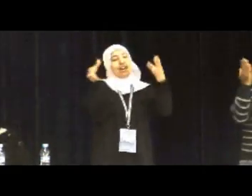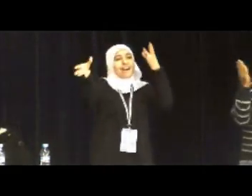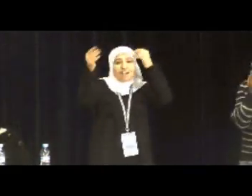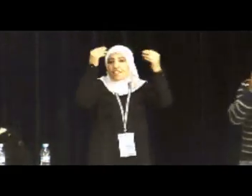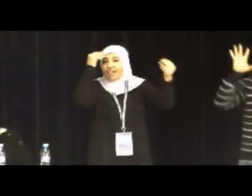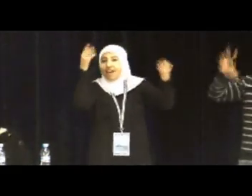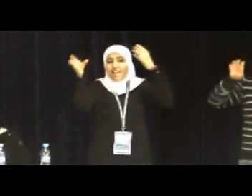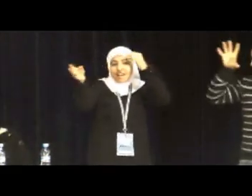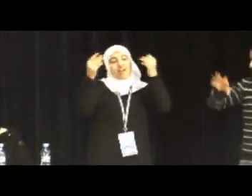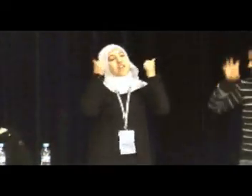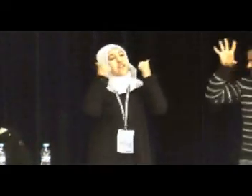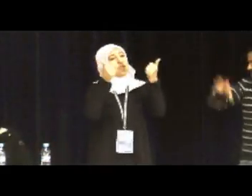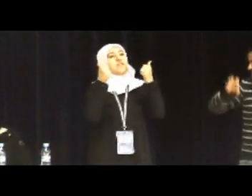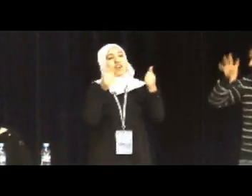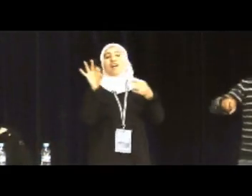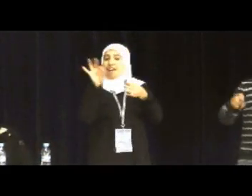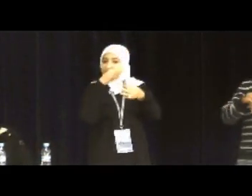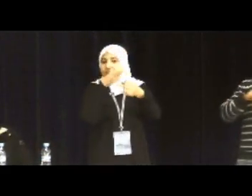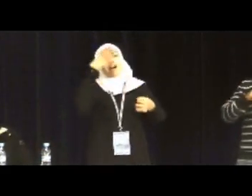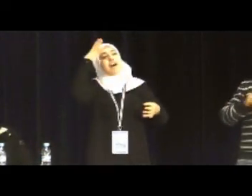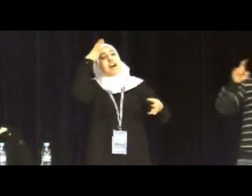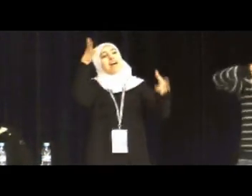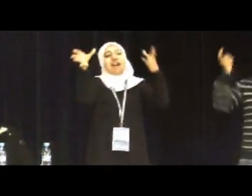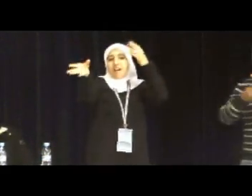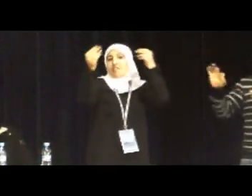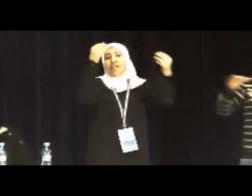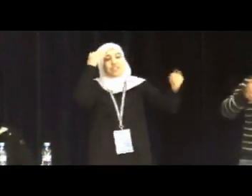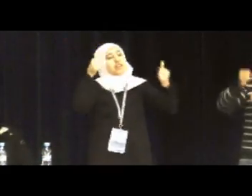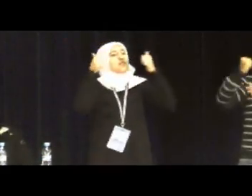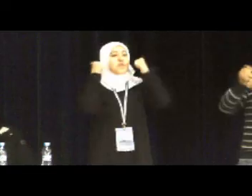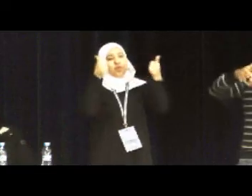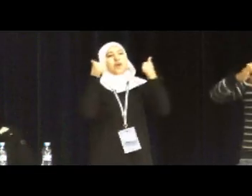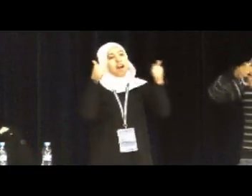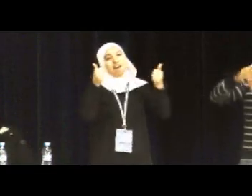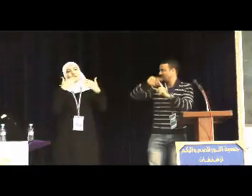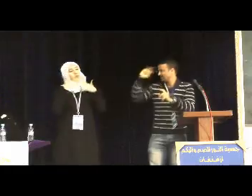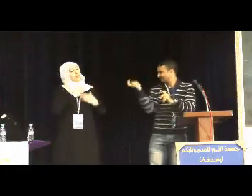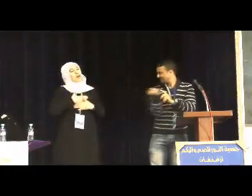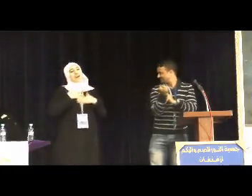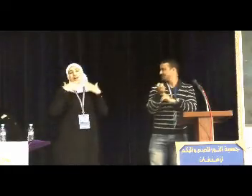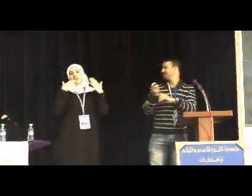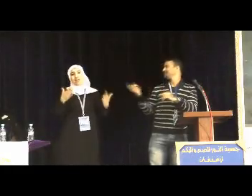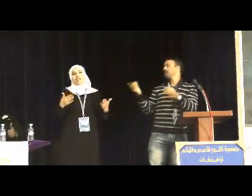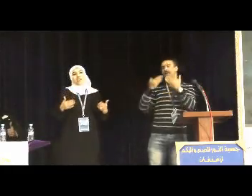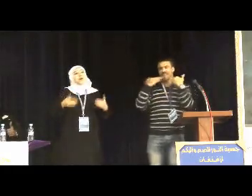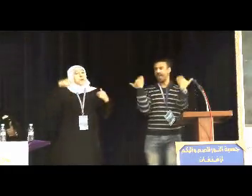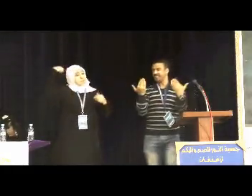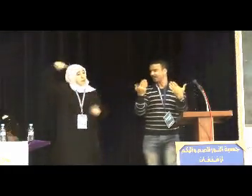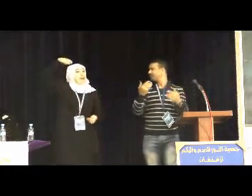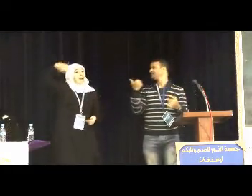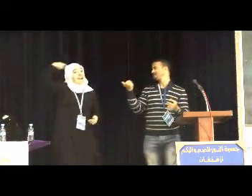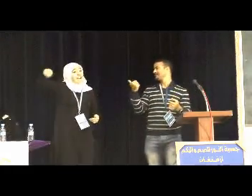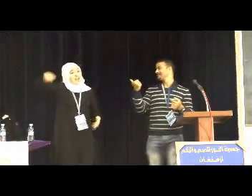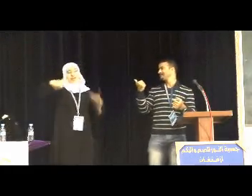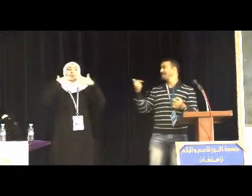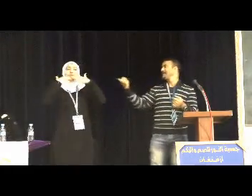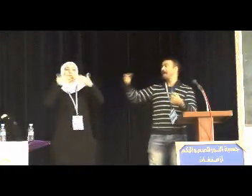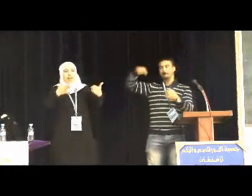بالجمعية، تحت لي فرصة أنني تعلم مجموعة ديال الأشياء اللي كنت تجهلها، تحت لي فرصة أنني ندير تكوين مفيد. هذا شكرا،